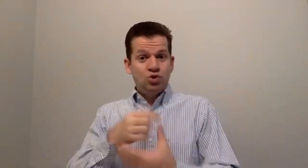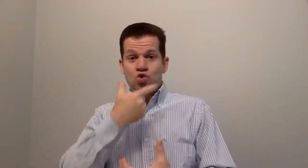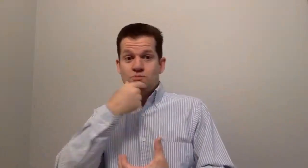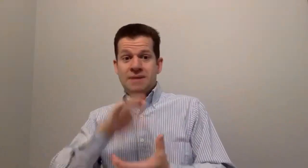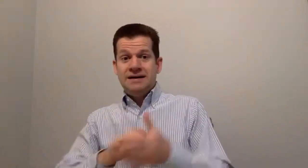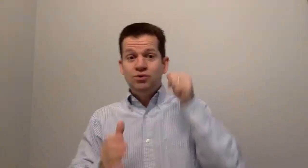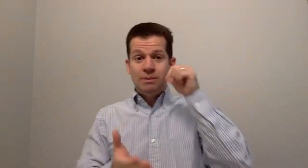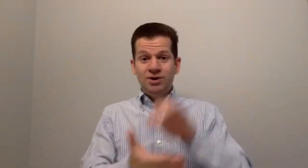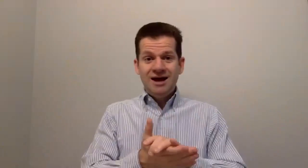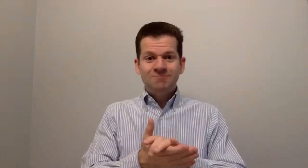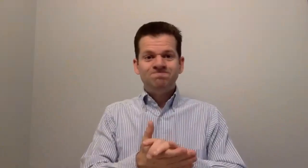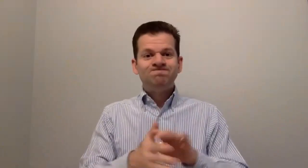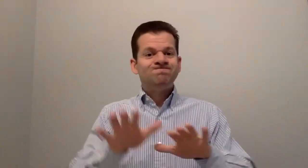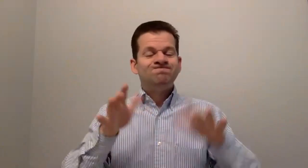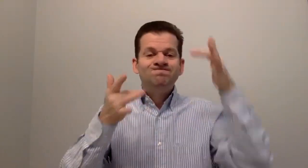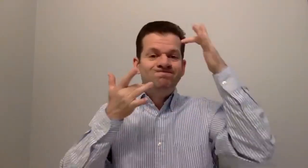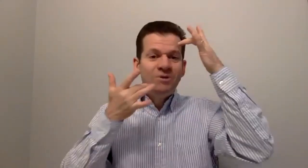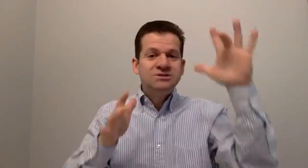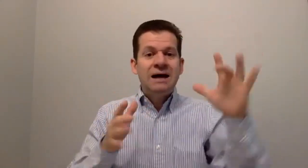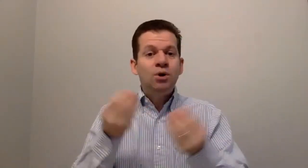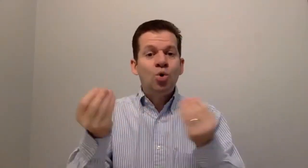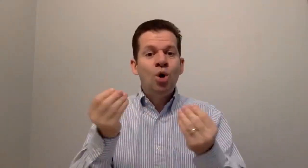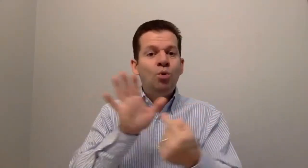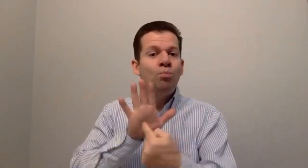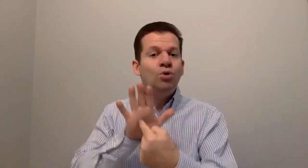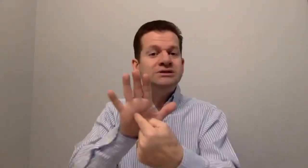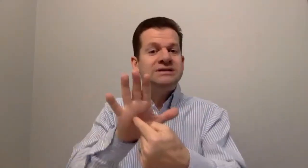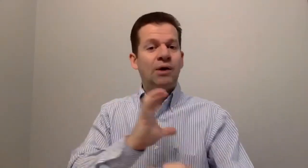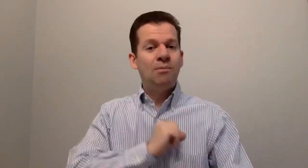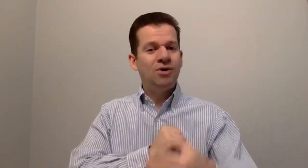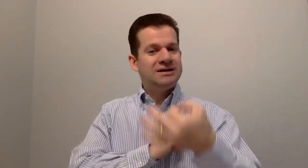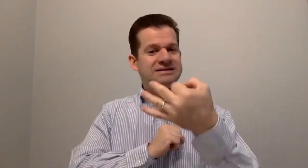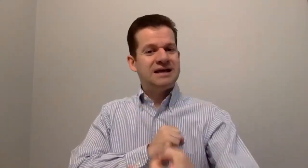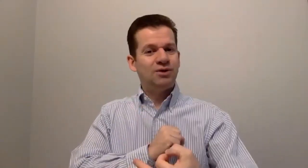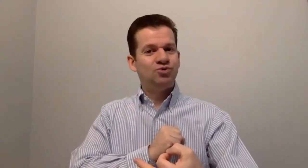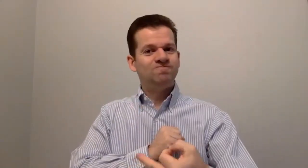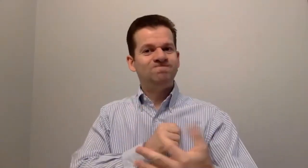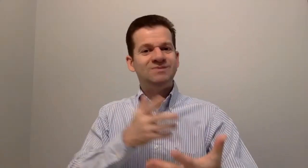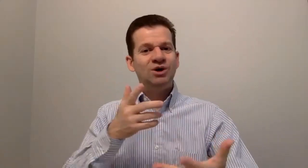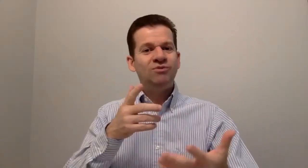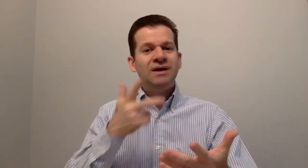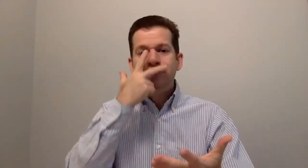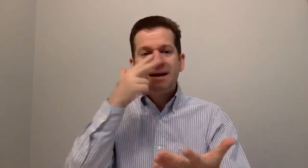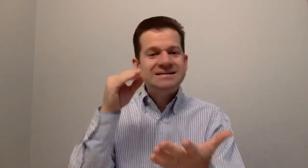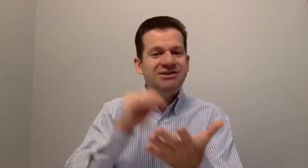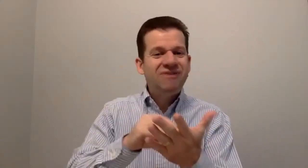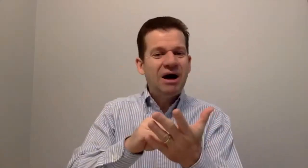casamento, marido e a mulher, não sabem como mostrar o amor certo. Então, parece que